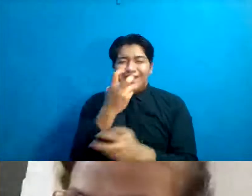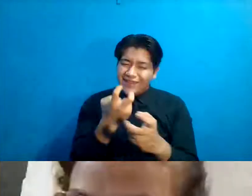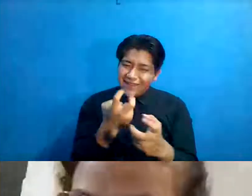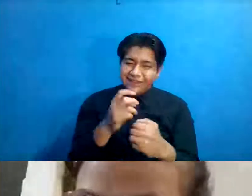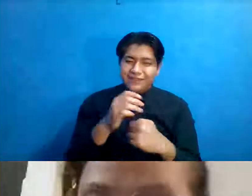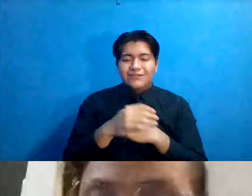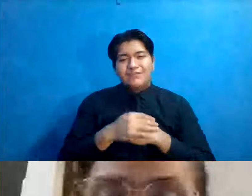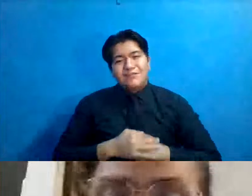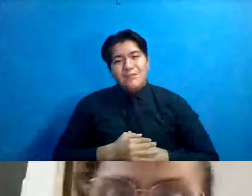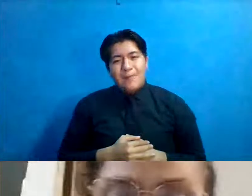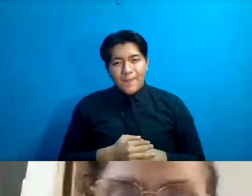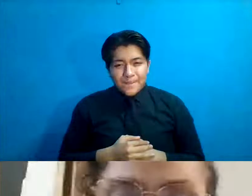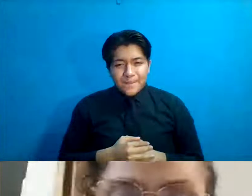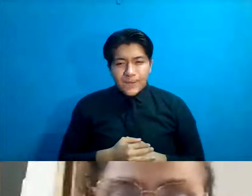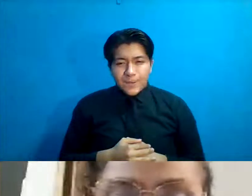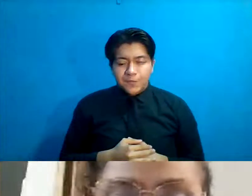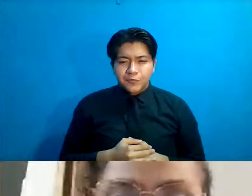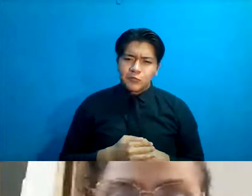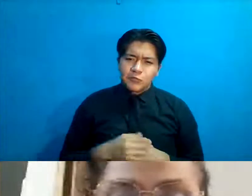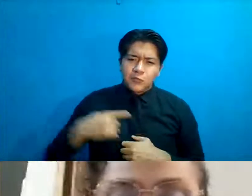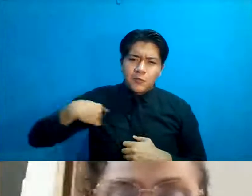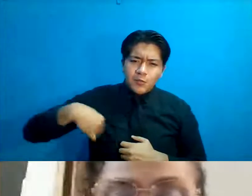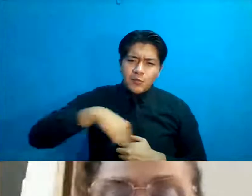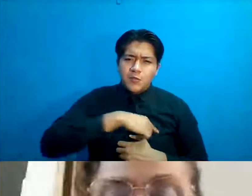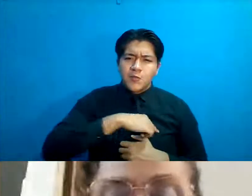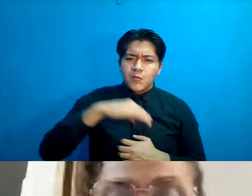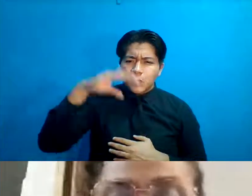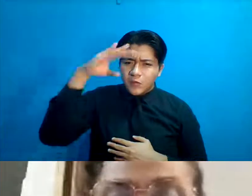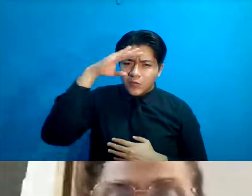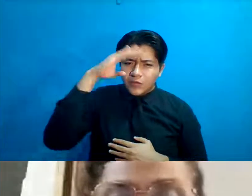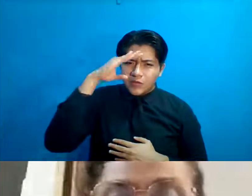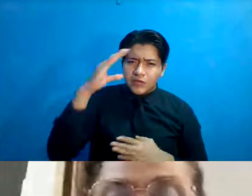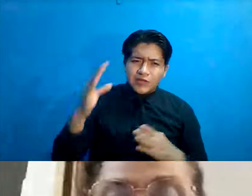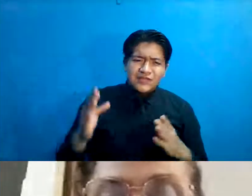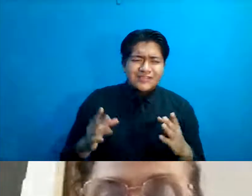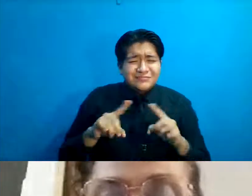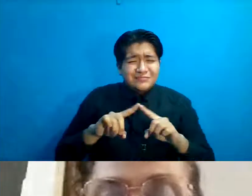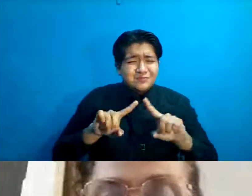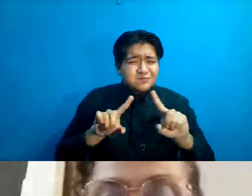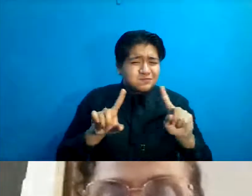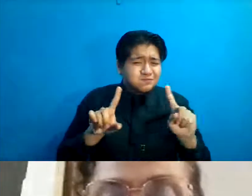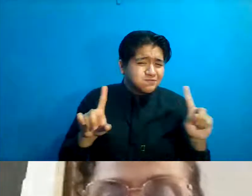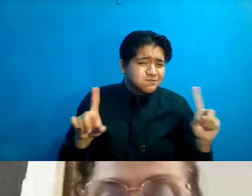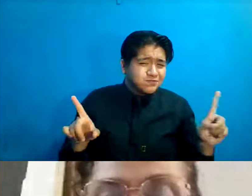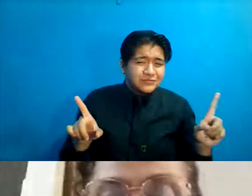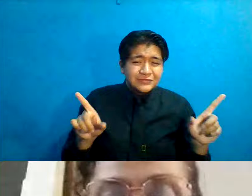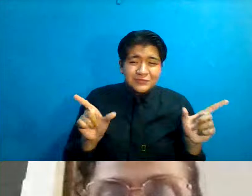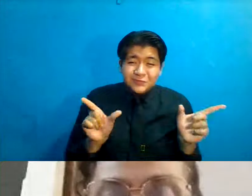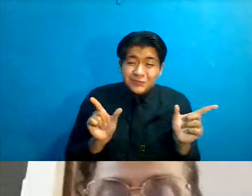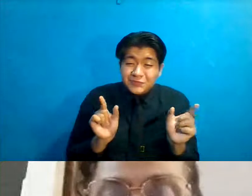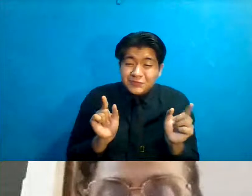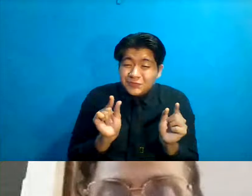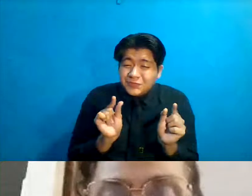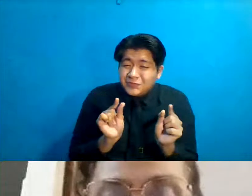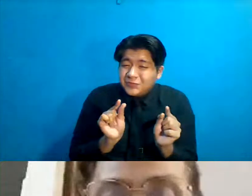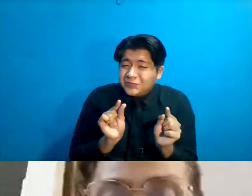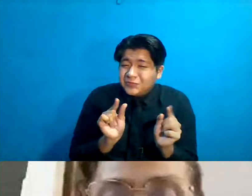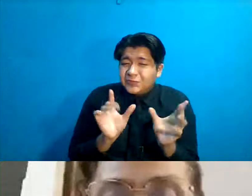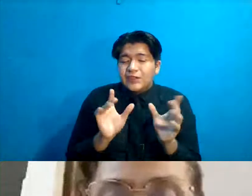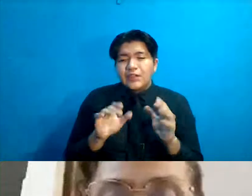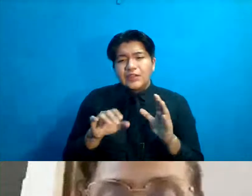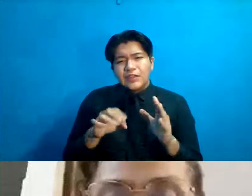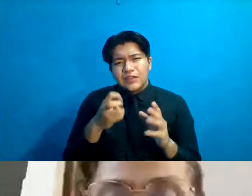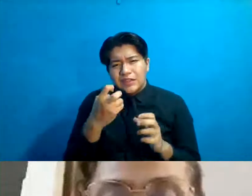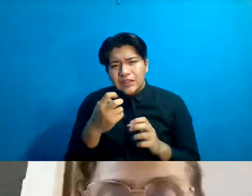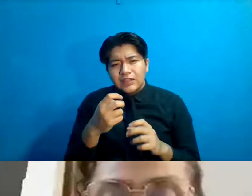tenemos la diferencia de manera muy sencilla, muy pequeñita, de lo que es